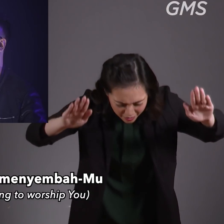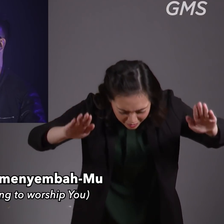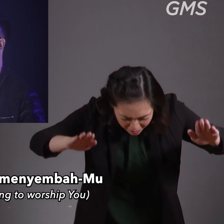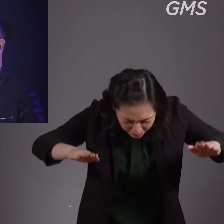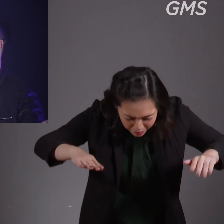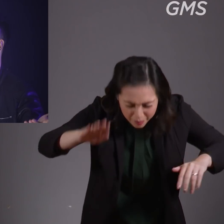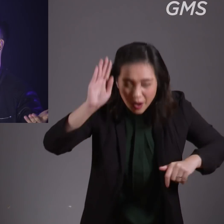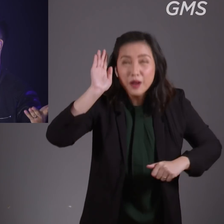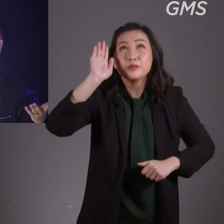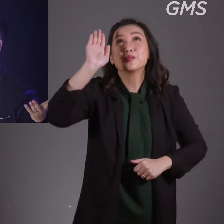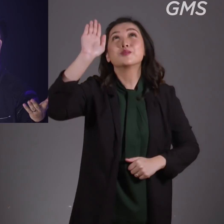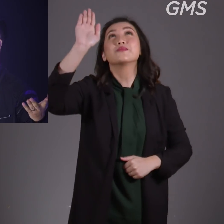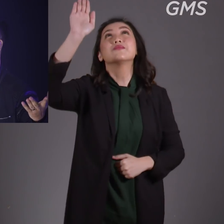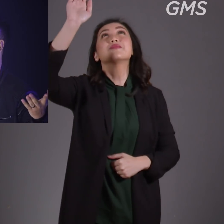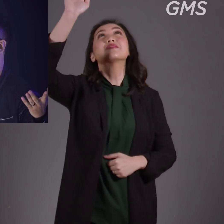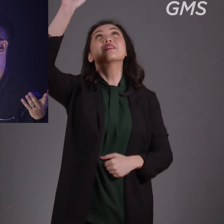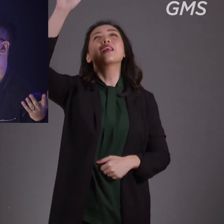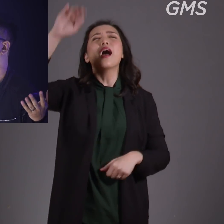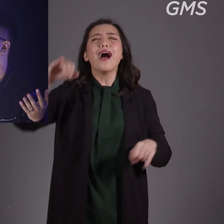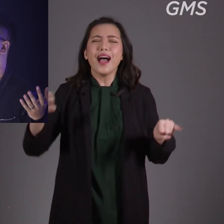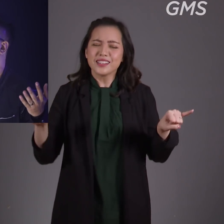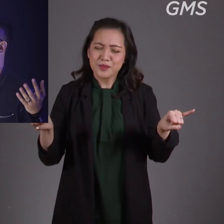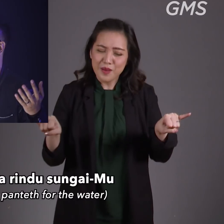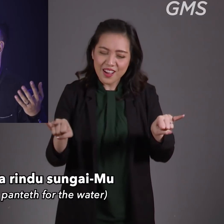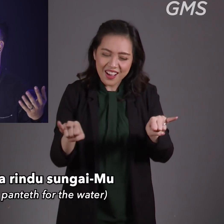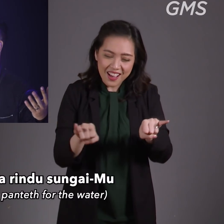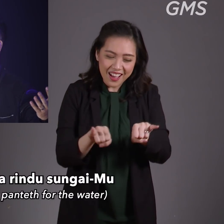menyembahmu. Seperti rusa,